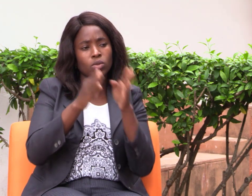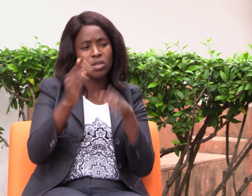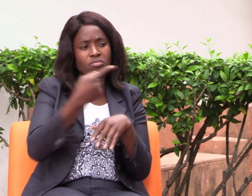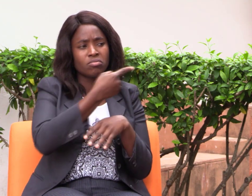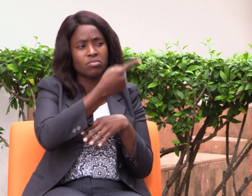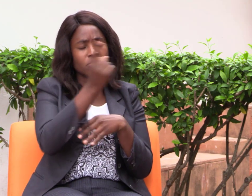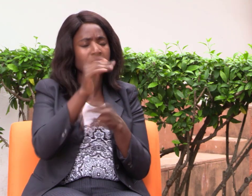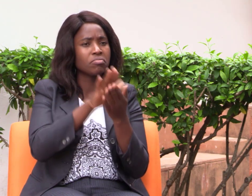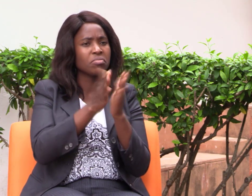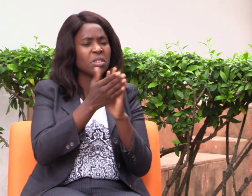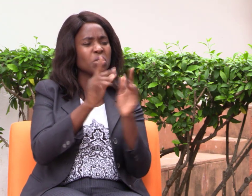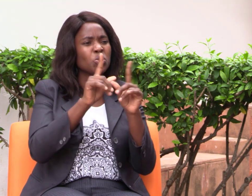2015,